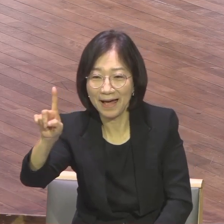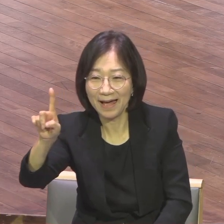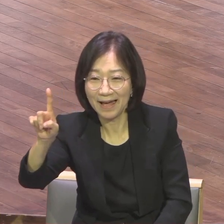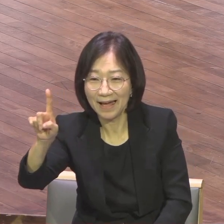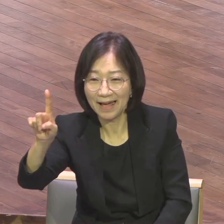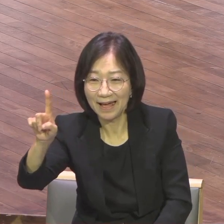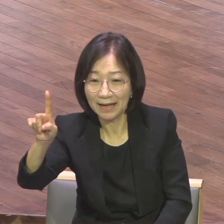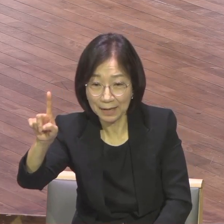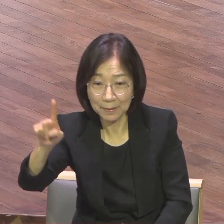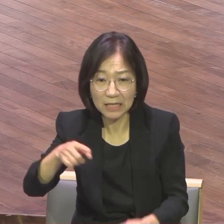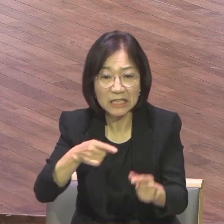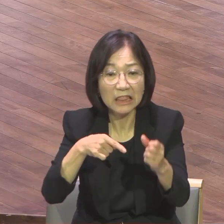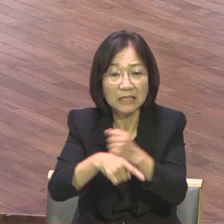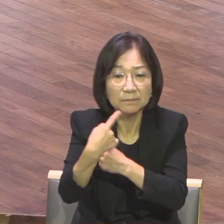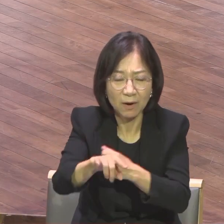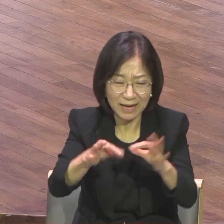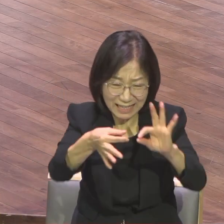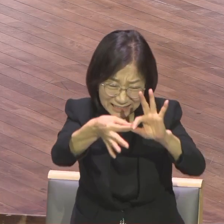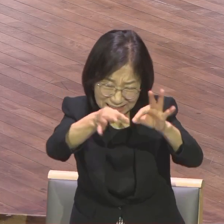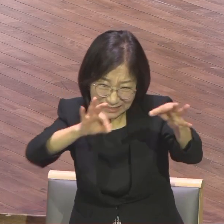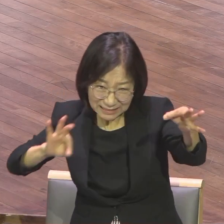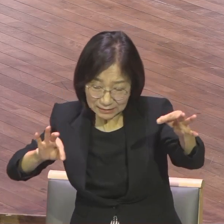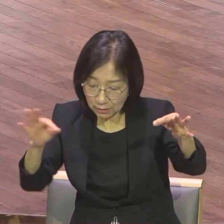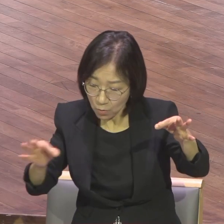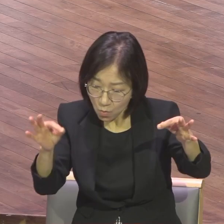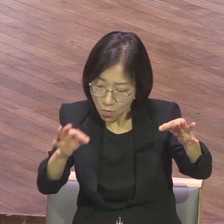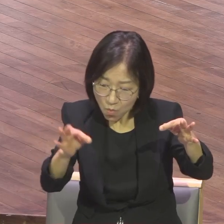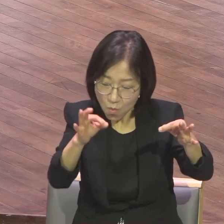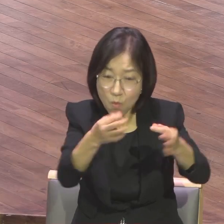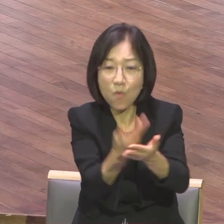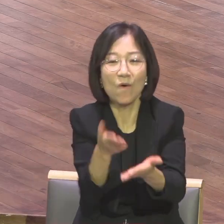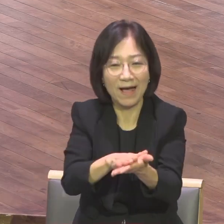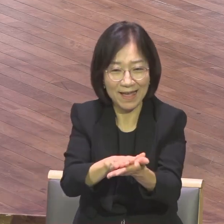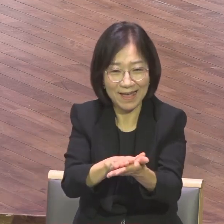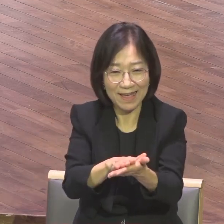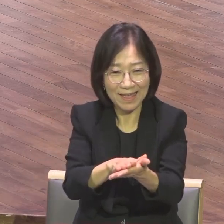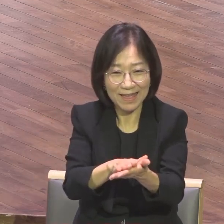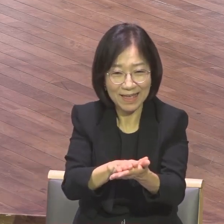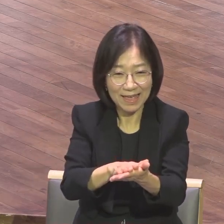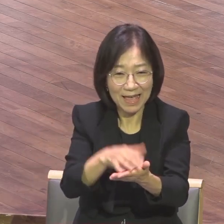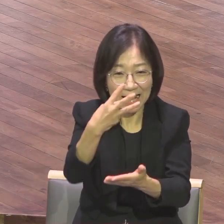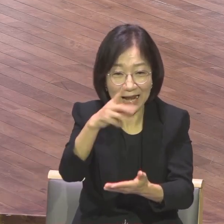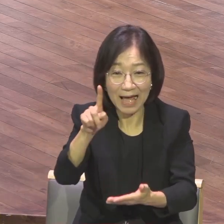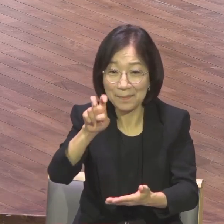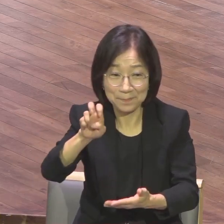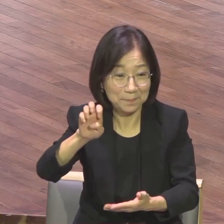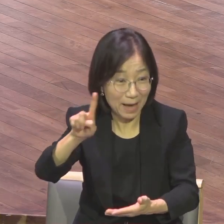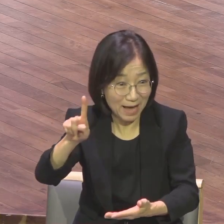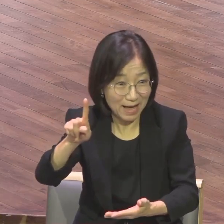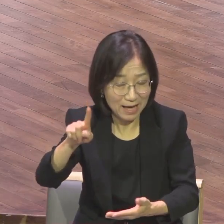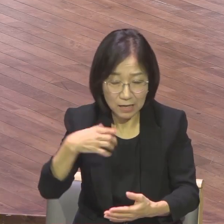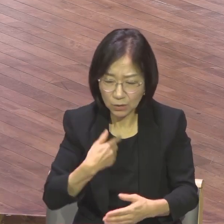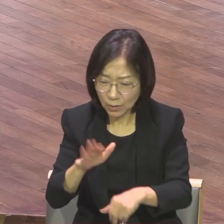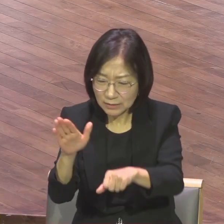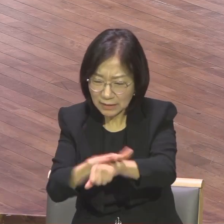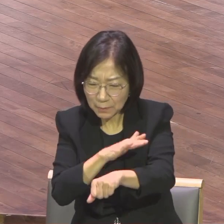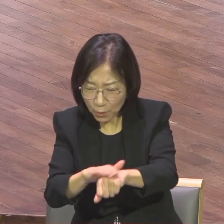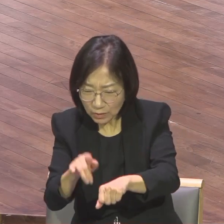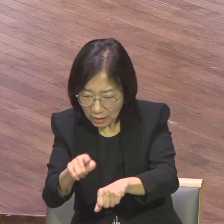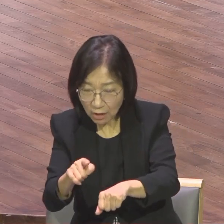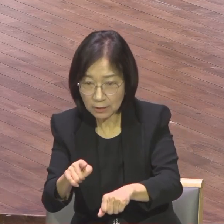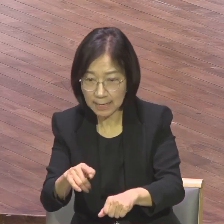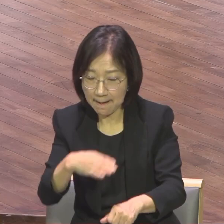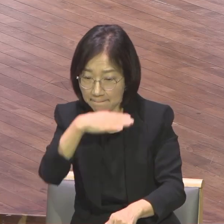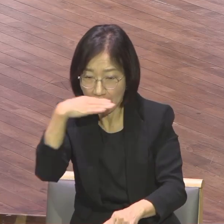것을 꿰맨다 그러듯이 찢어진 것을 꿰맨다. 꿰매 고친다. 잘못된 것을 정상으로 돌려놓는다.